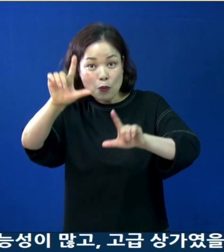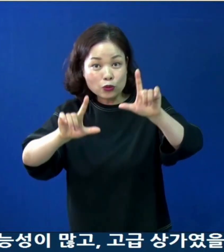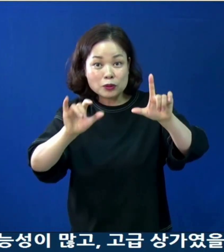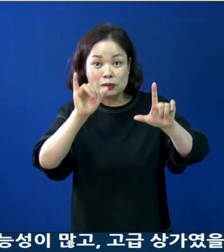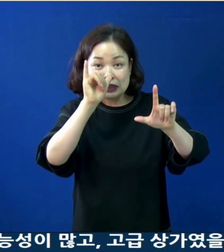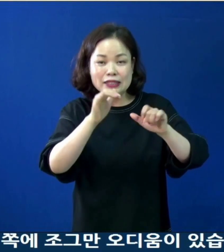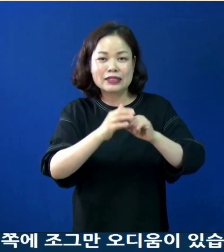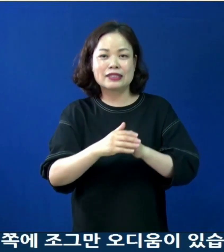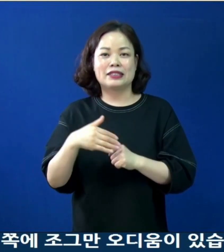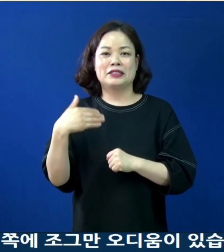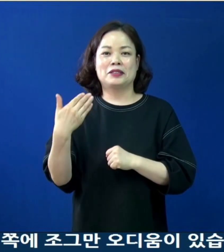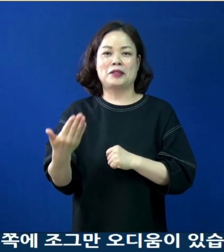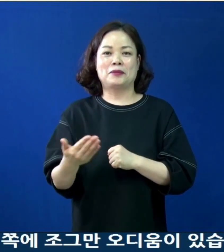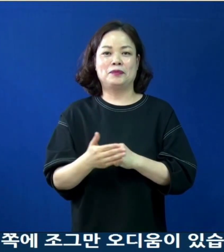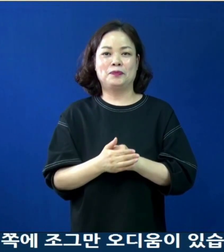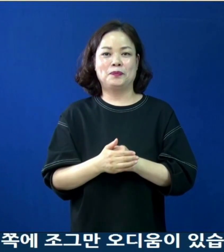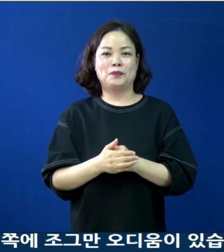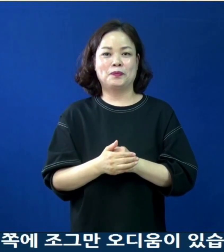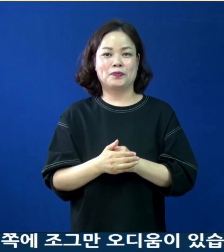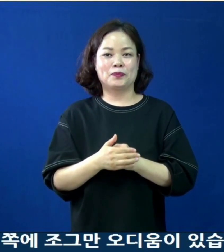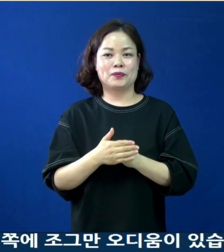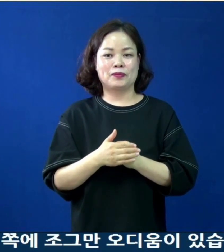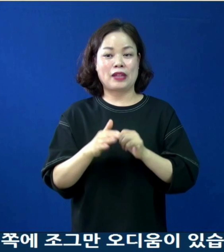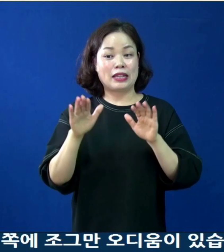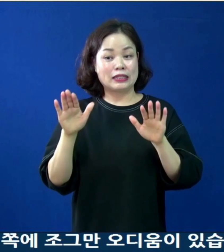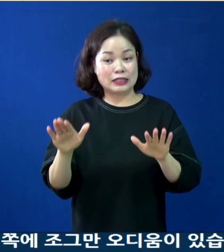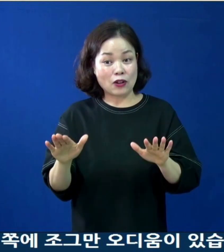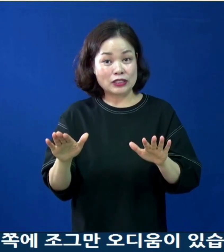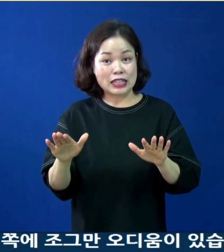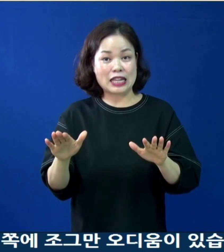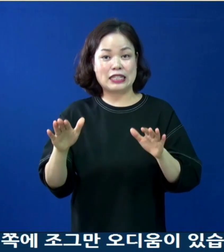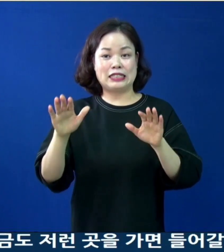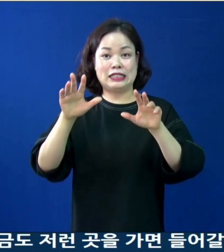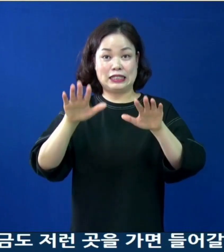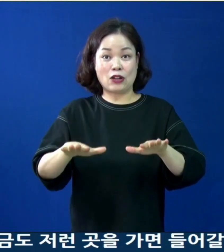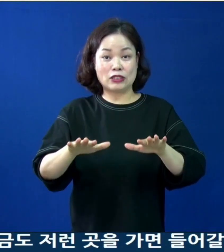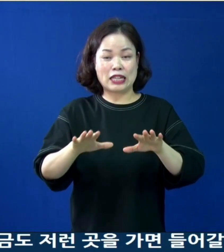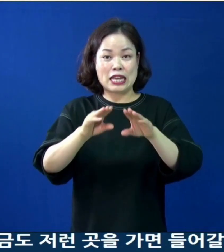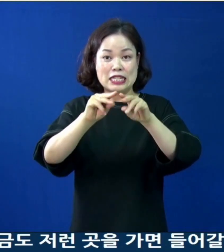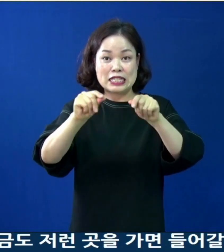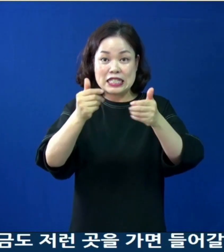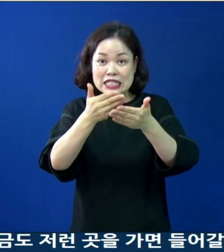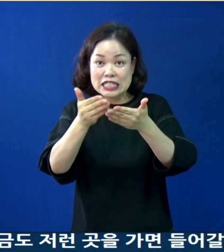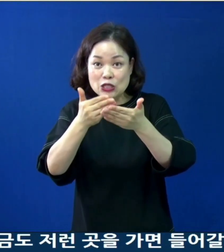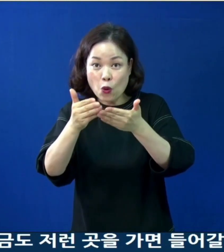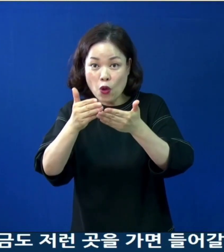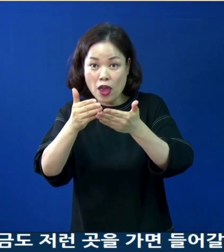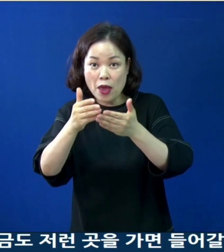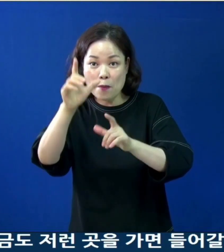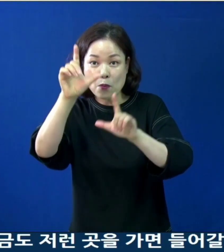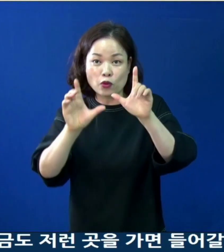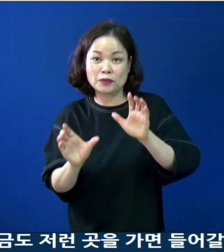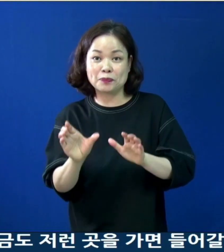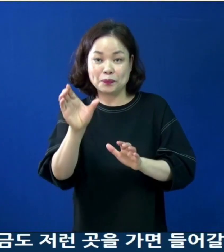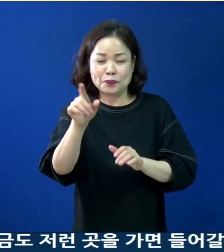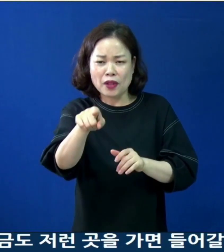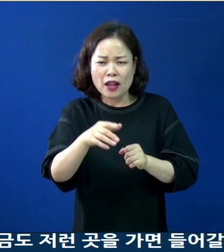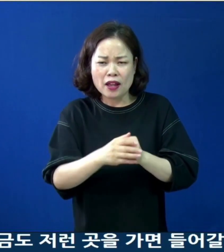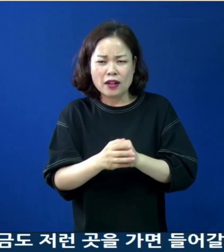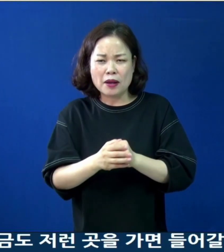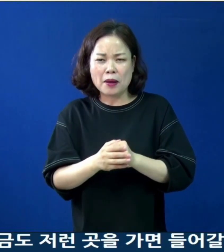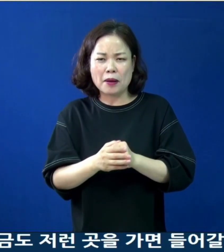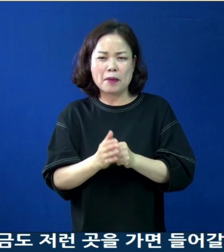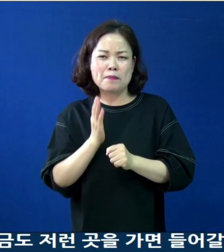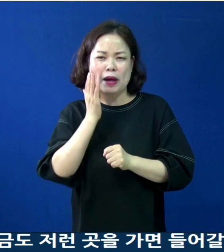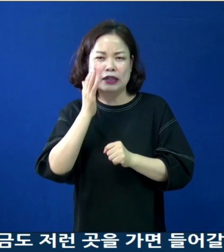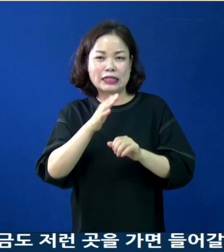있었는데, 자, 다음은 좀 잘 보셔야 됩니다. 현재 지도입니다. 현재 데살로니가 지도인데 왼쪽에 파란 게